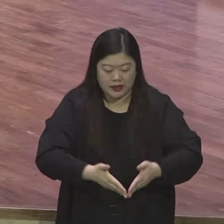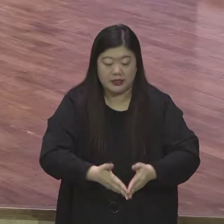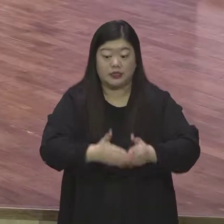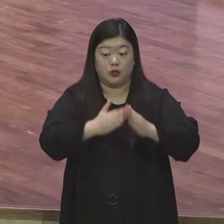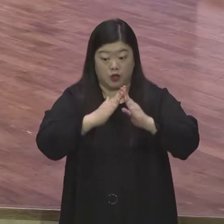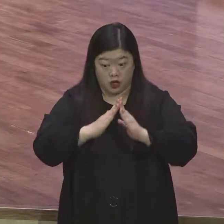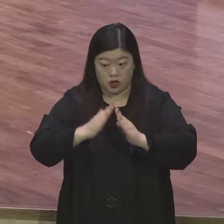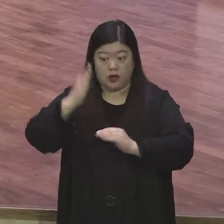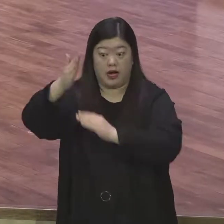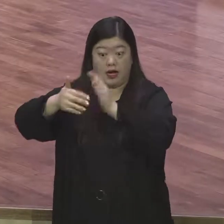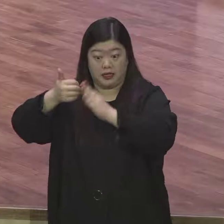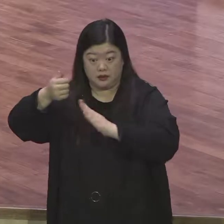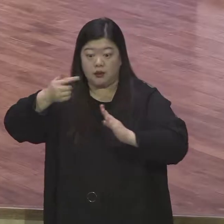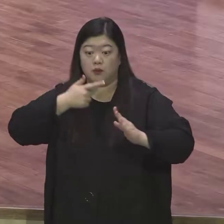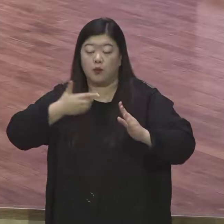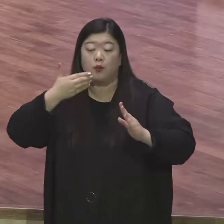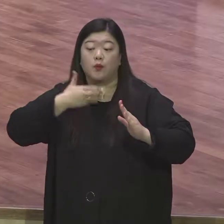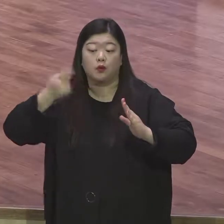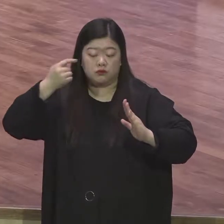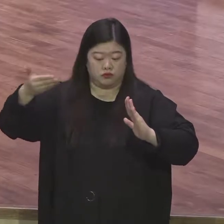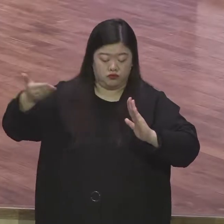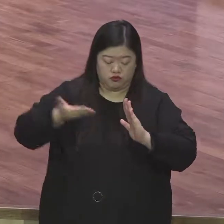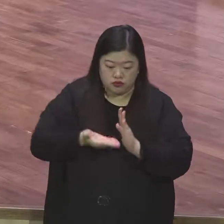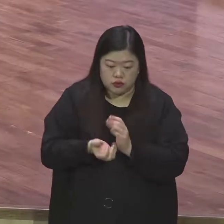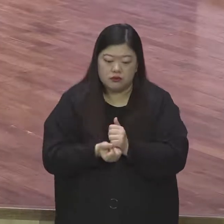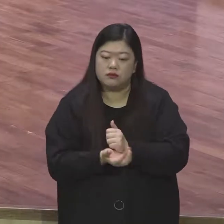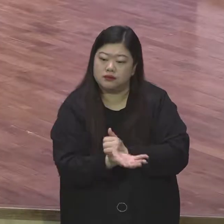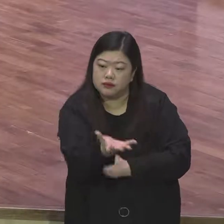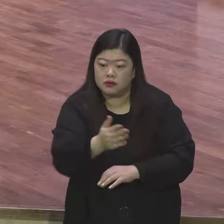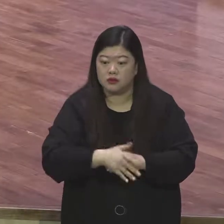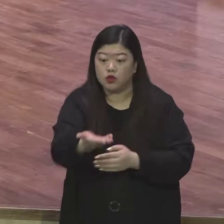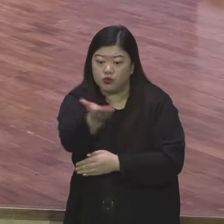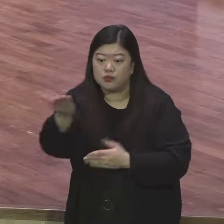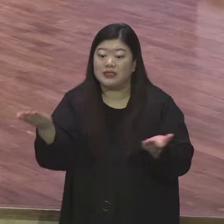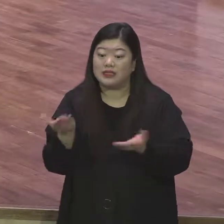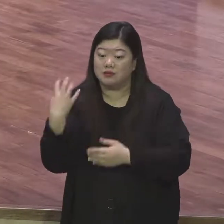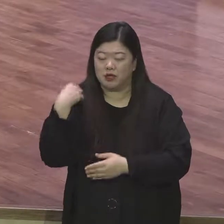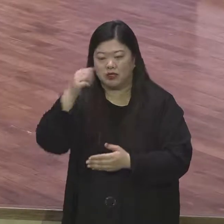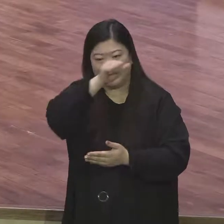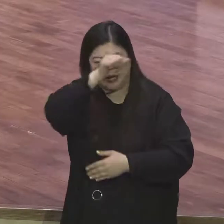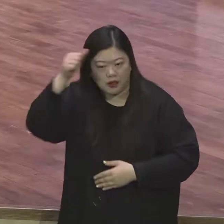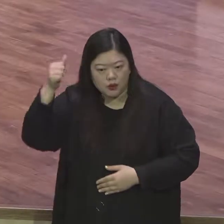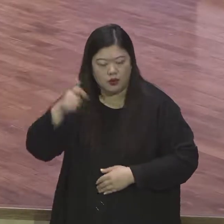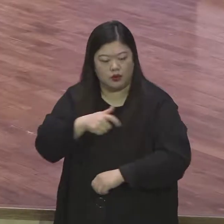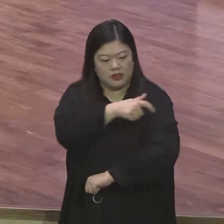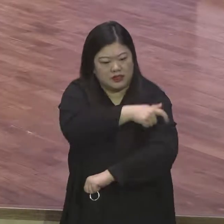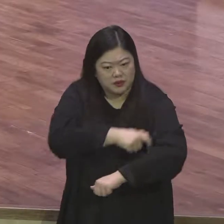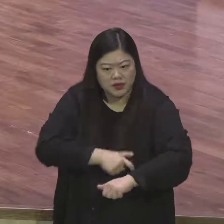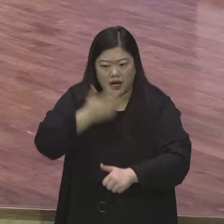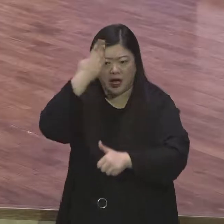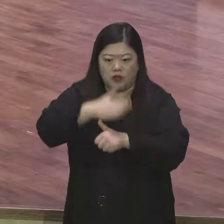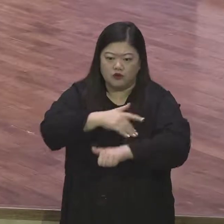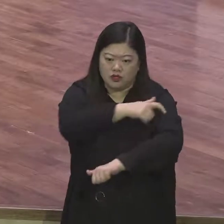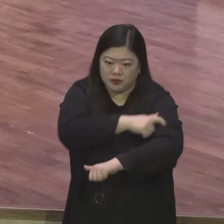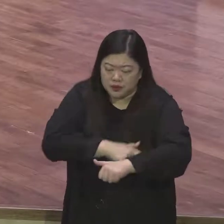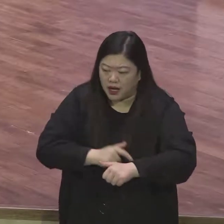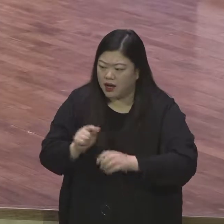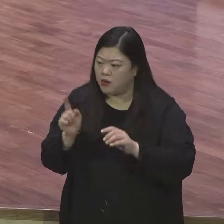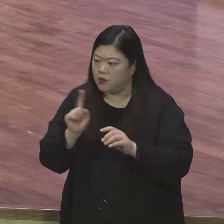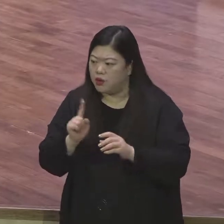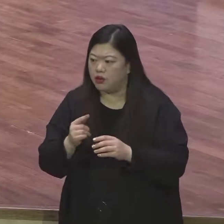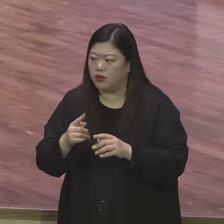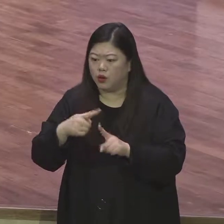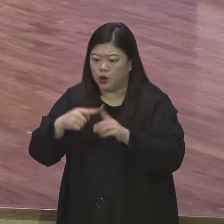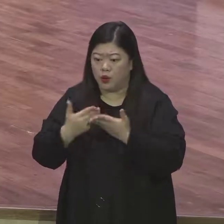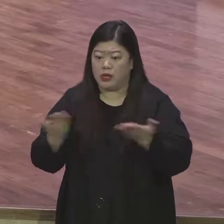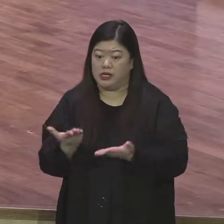주시는 거예요. 장로로, 권사로, 안식사로, 또 여러분 부장으로, 국장으로, 모든 위원장으로 직분을 교회를 통해 주는